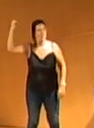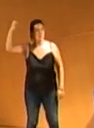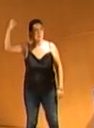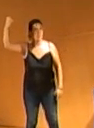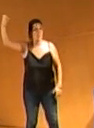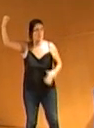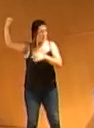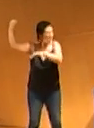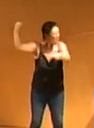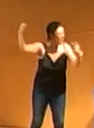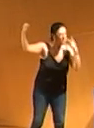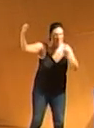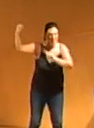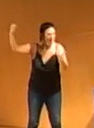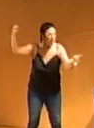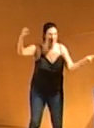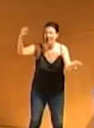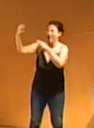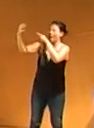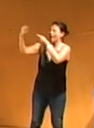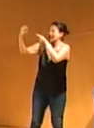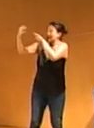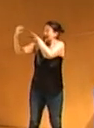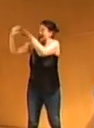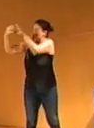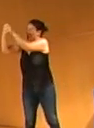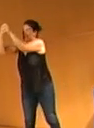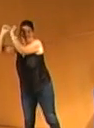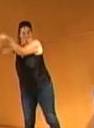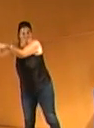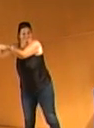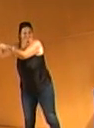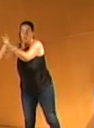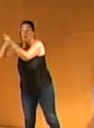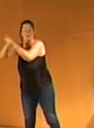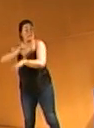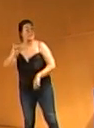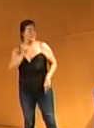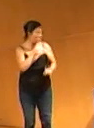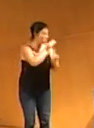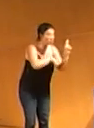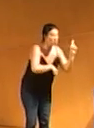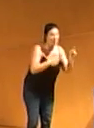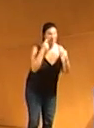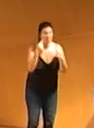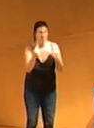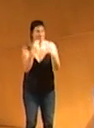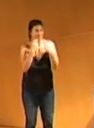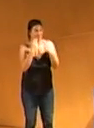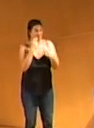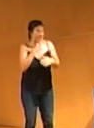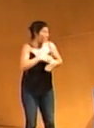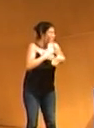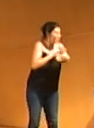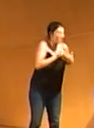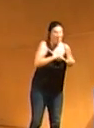combler, faim à satisfaire, un cœur généreux, une main tendue, une main ouverte, des yeux attentifs, une